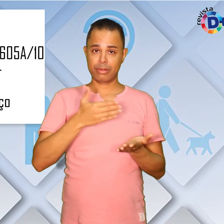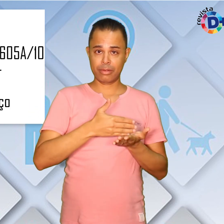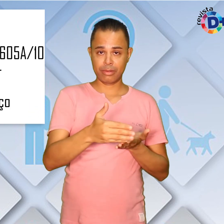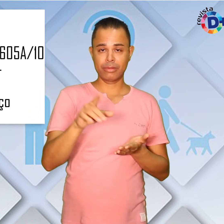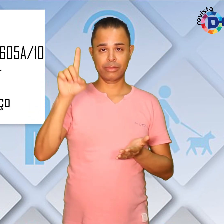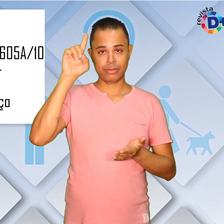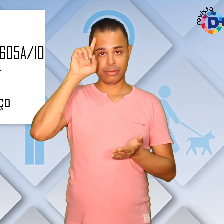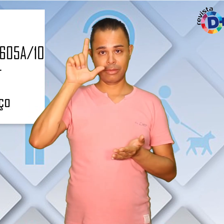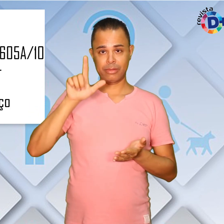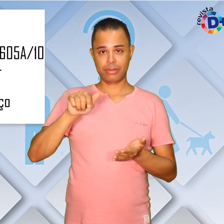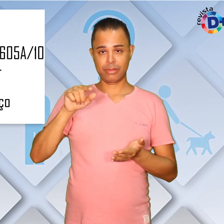de março